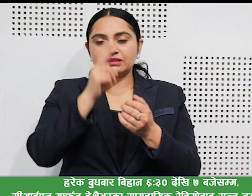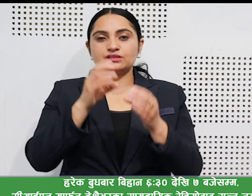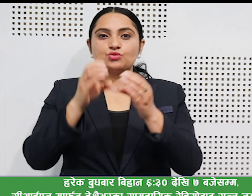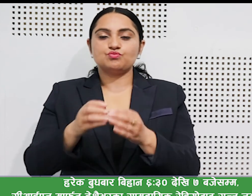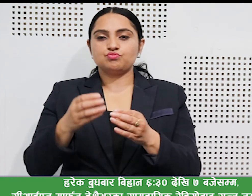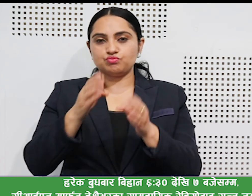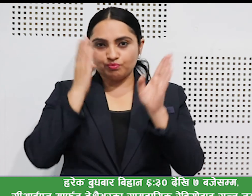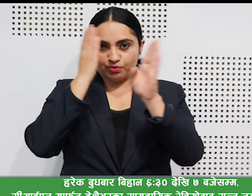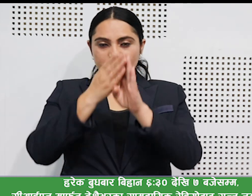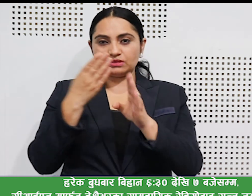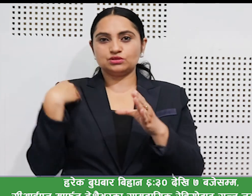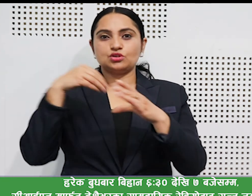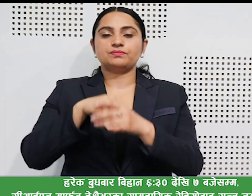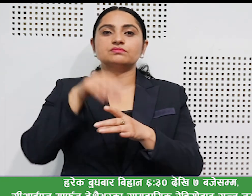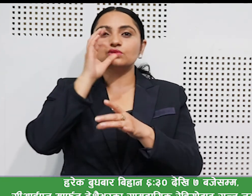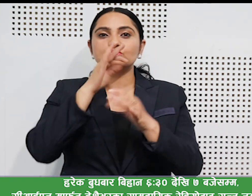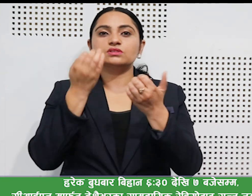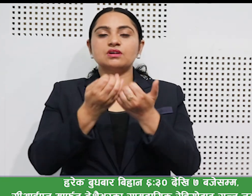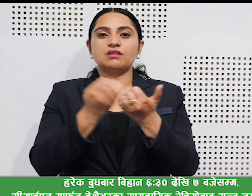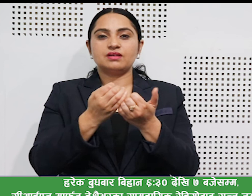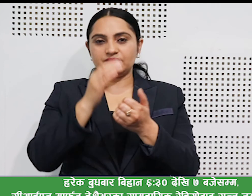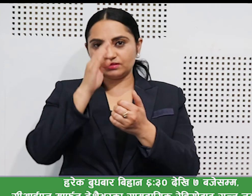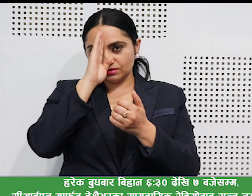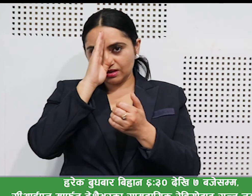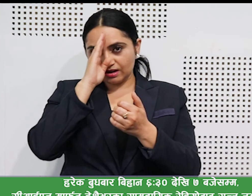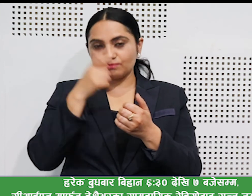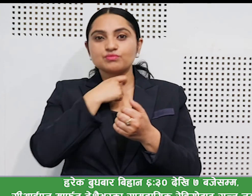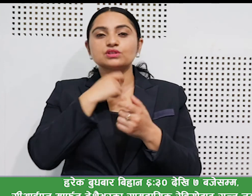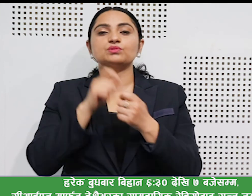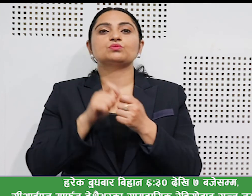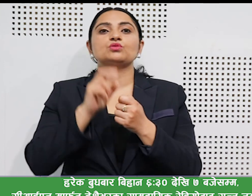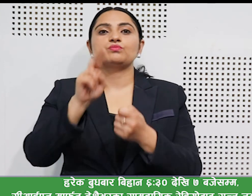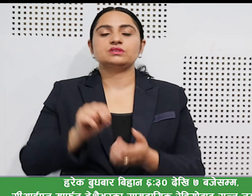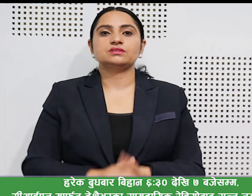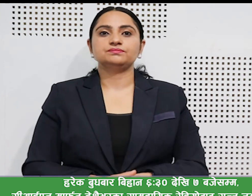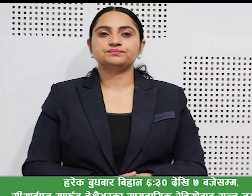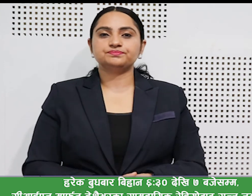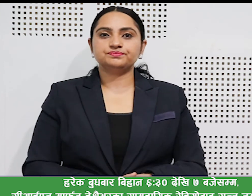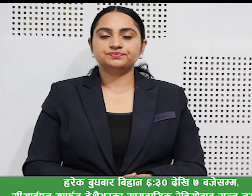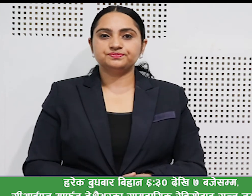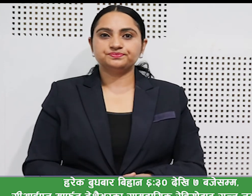वर्गको प्रत्यक्ष सहभागिता सुनिश्चित गर्न सरकार प्रतिबद्ध रहनुपर्दछ।